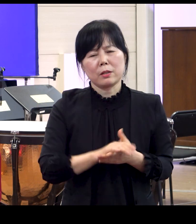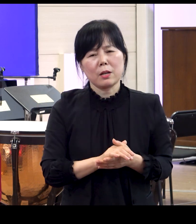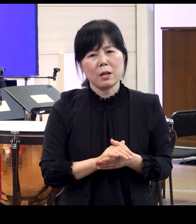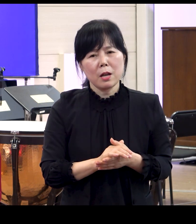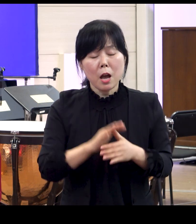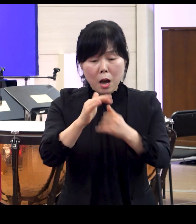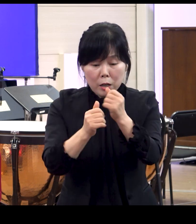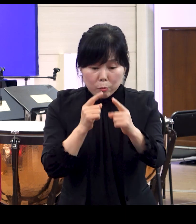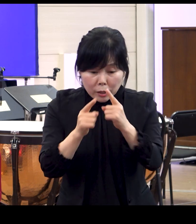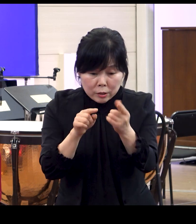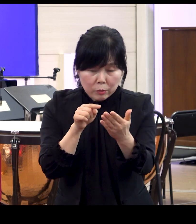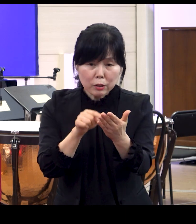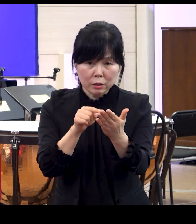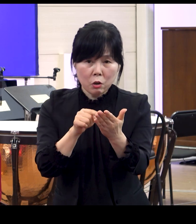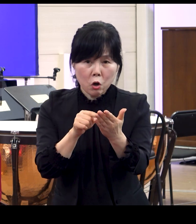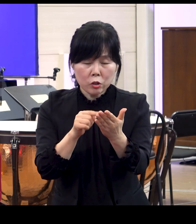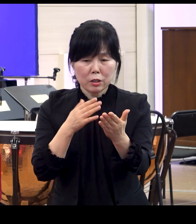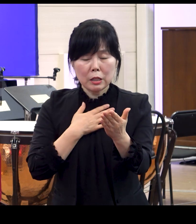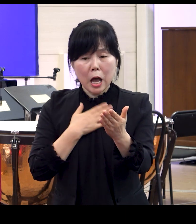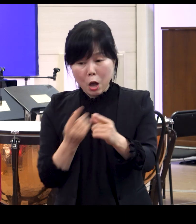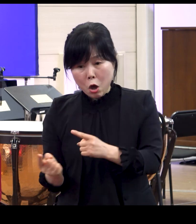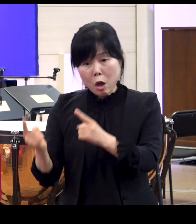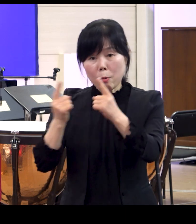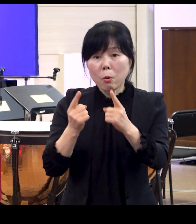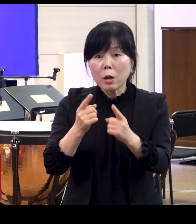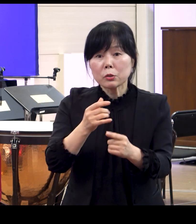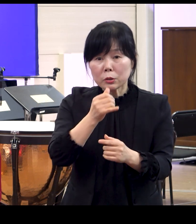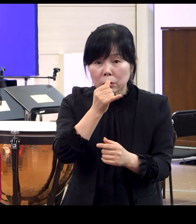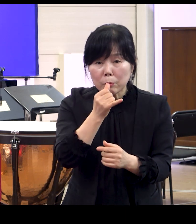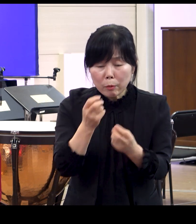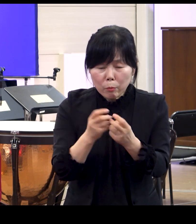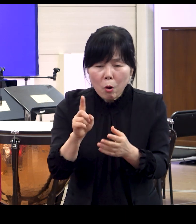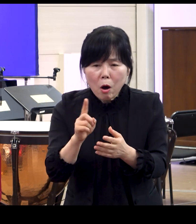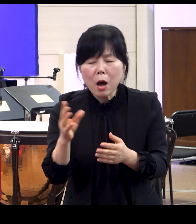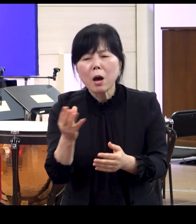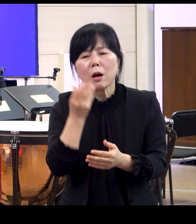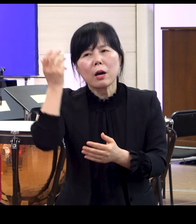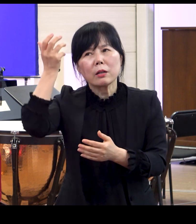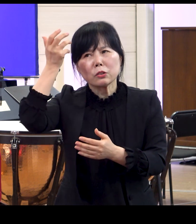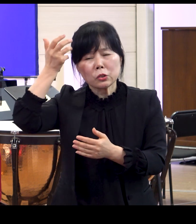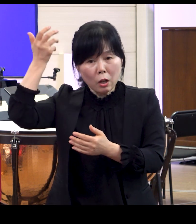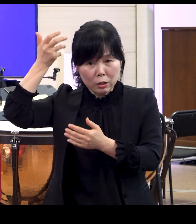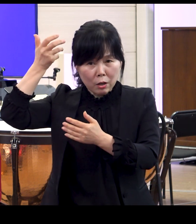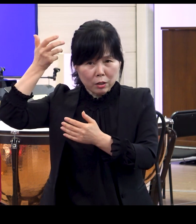말씀이 나를 살릴 때 뭐냐? 그 말씀을 통해서 하나님이 생기를 불어넣으실 때